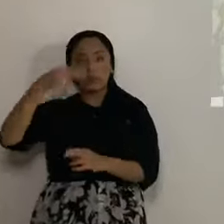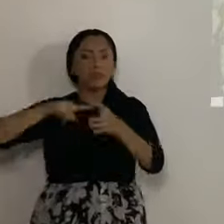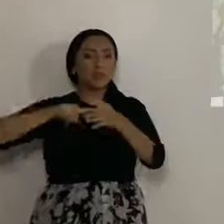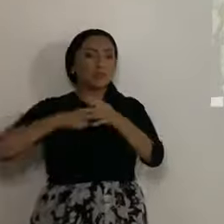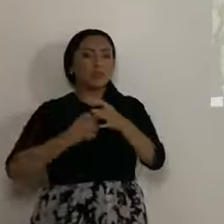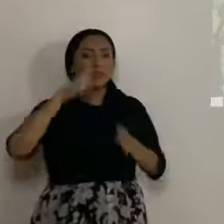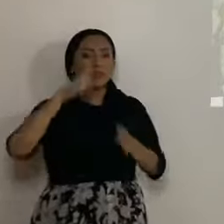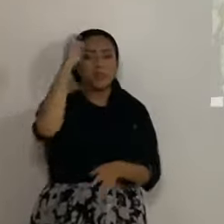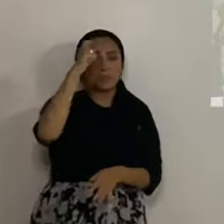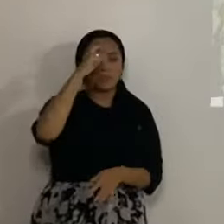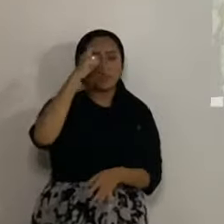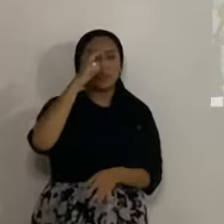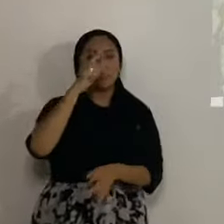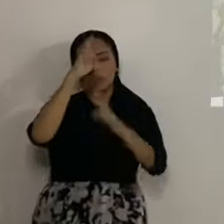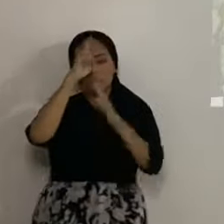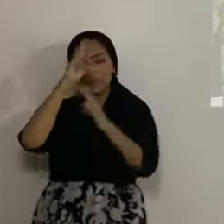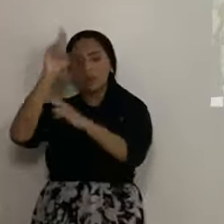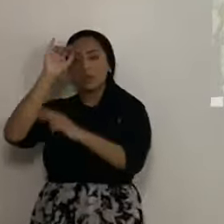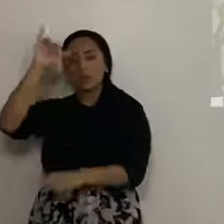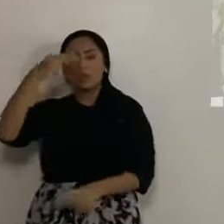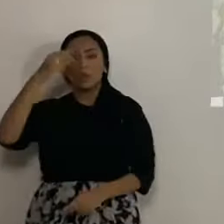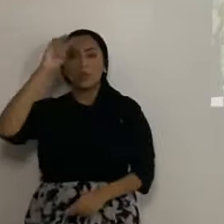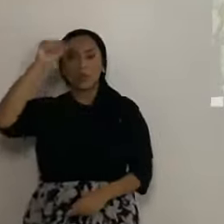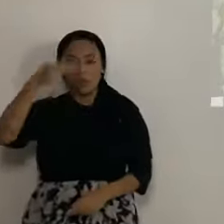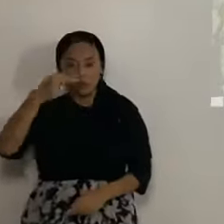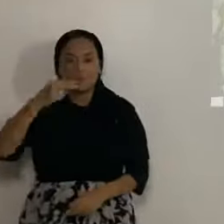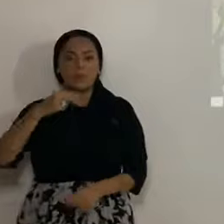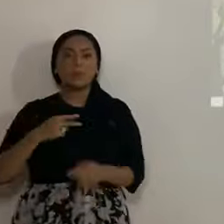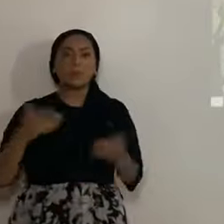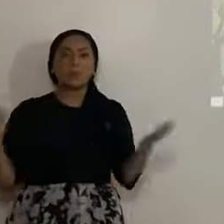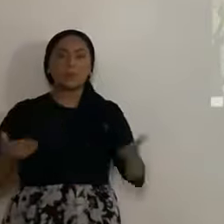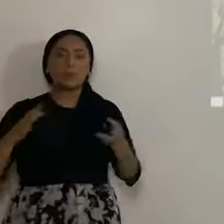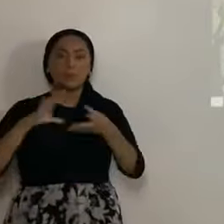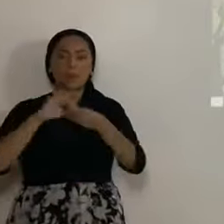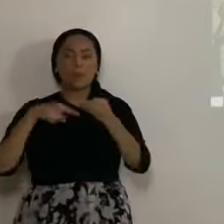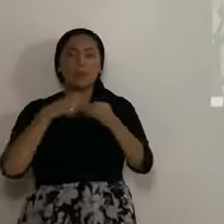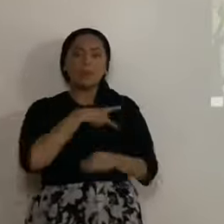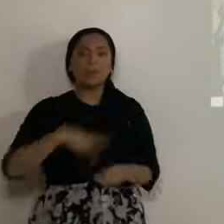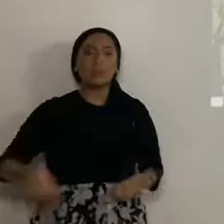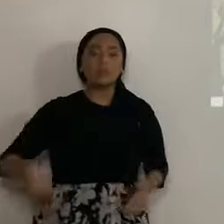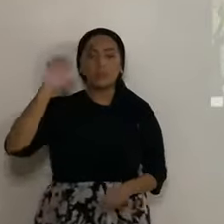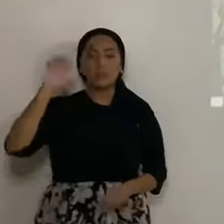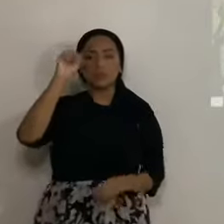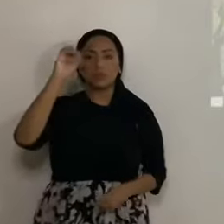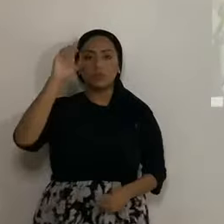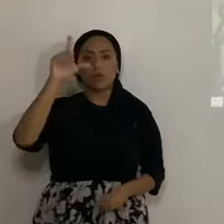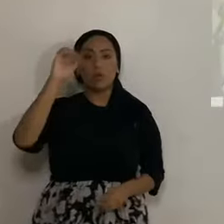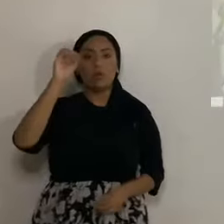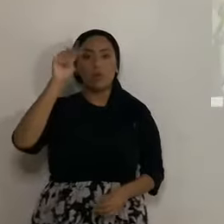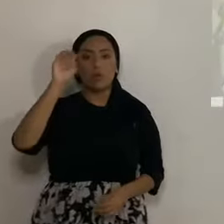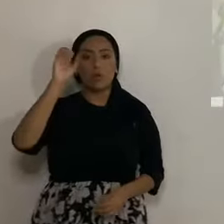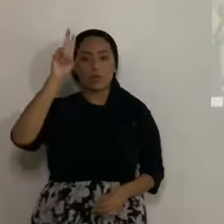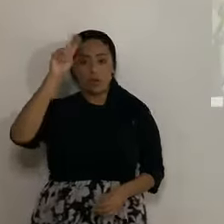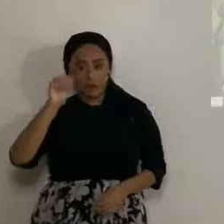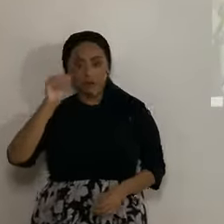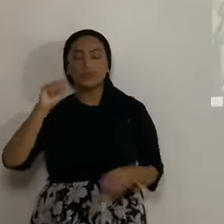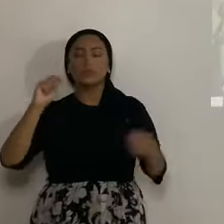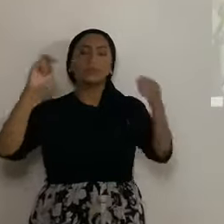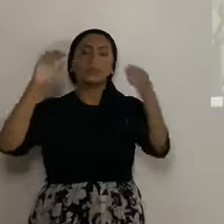de la sabiduría, es el temor a Yahweh, entonces, aquí se está refiriendo el Rey Salomón, porque Proverbios fue escrito por el Rey Salomón,